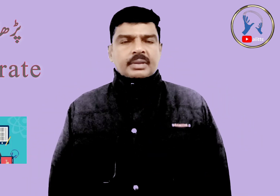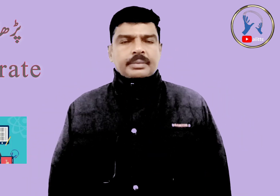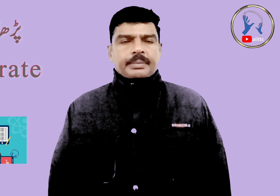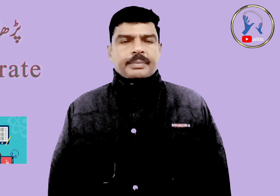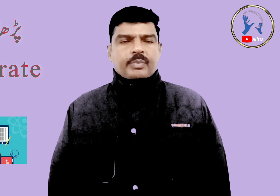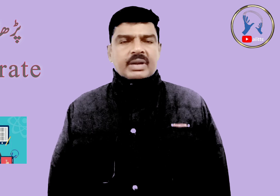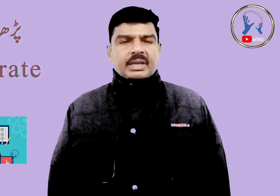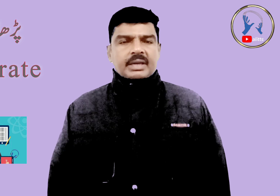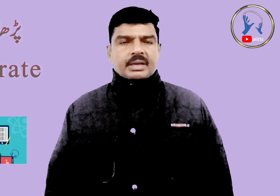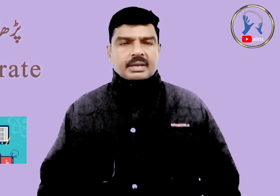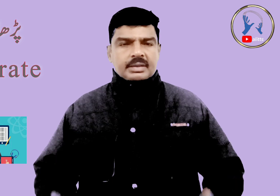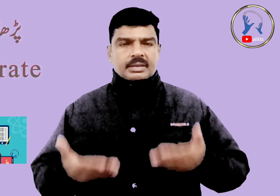पढ़ा लिखा।